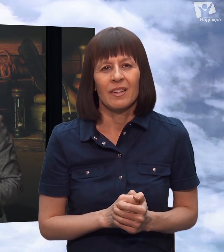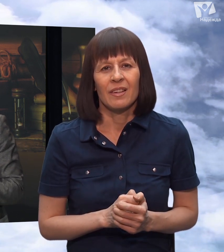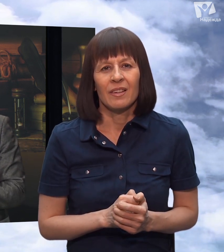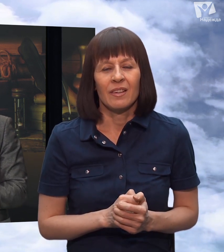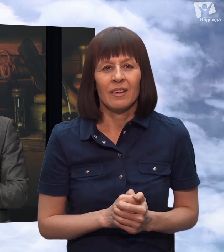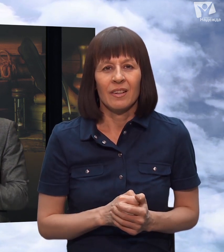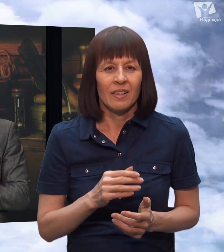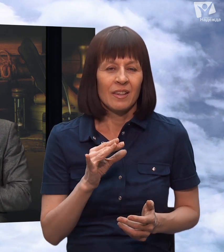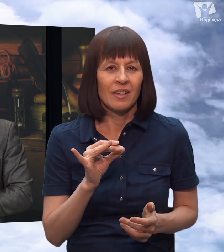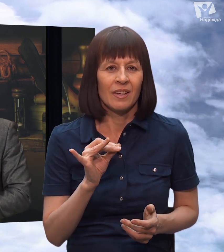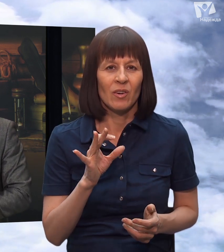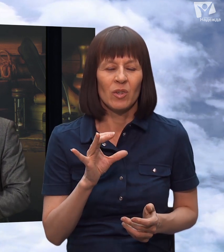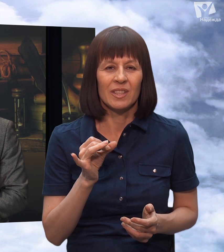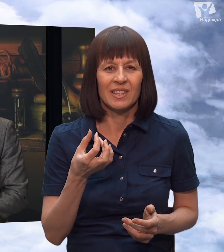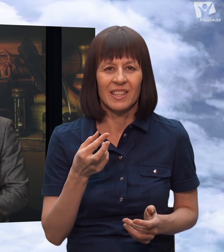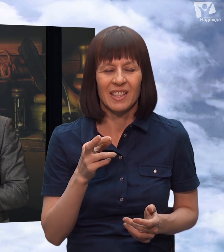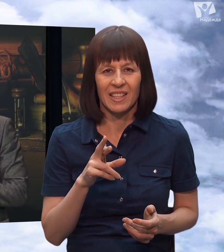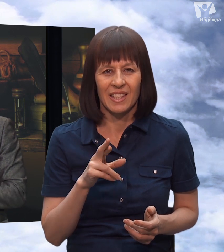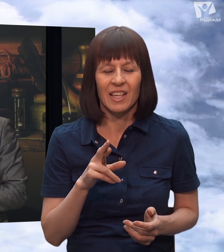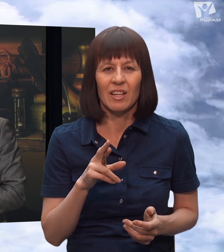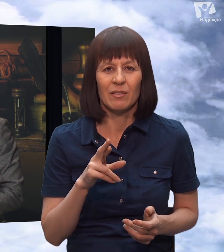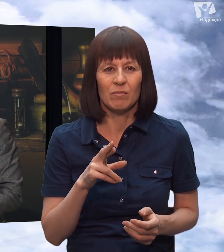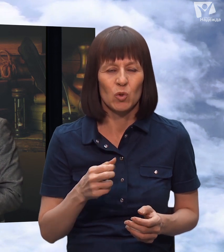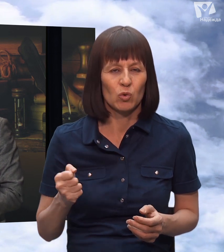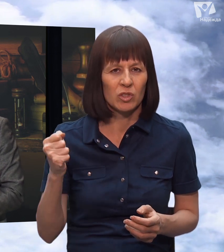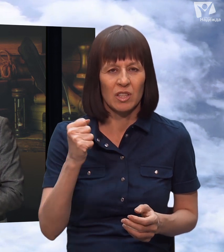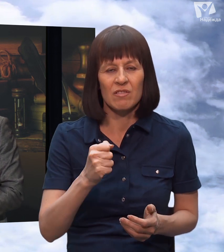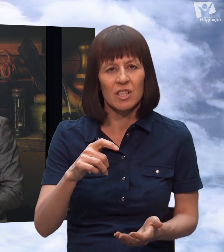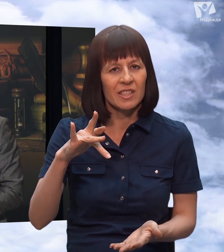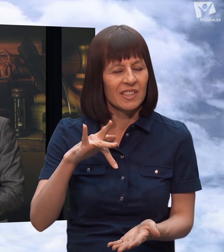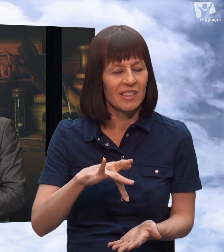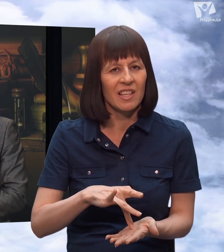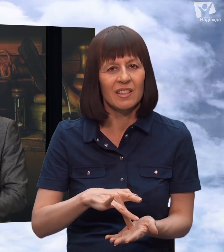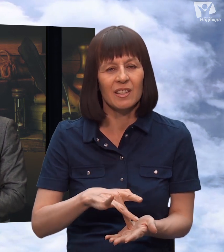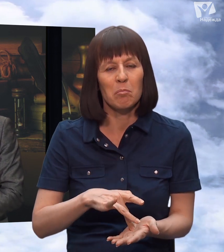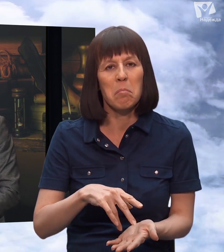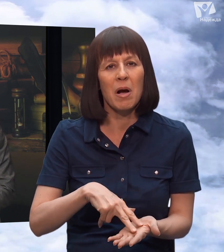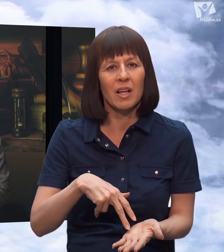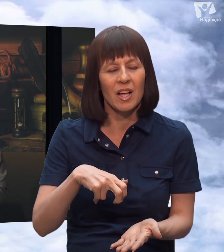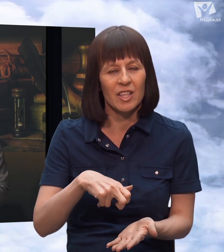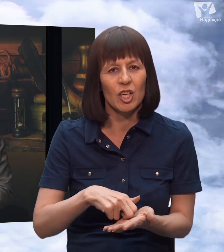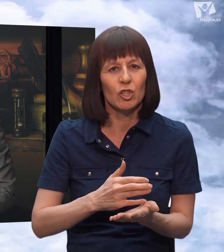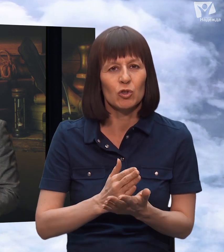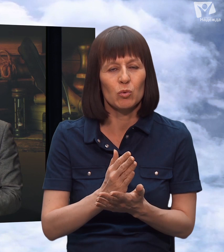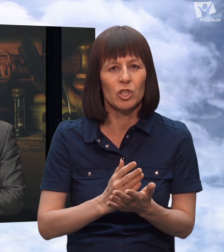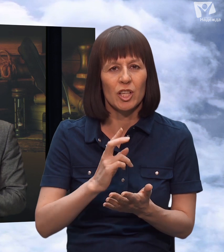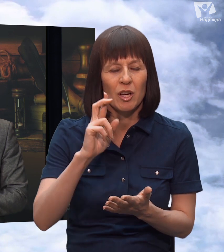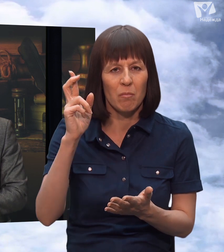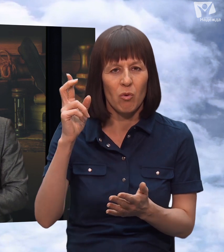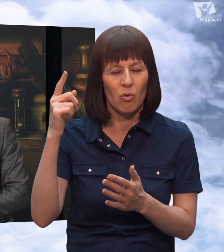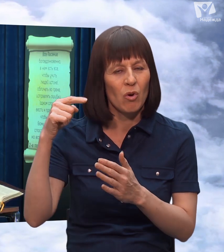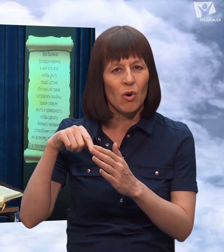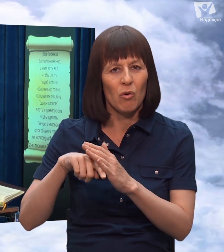происходит централизация бога поклонения в иерусалимском храме можно еще одну деталь